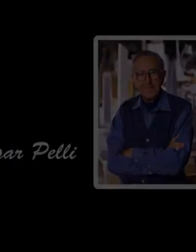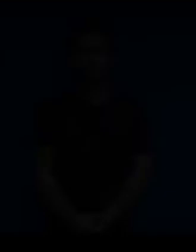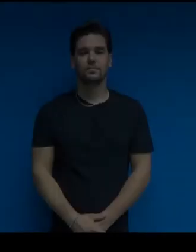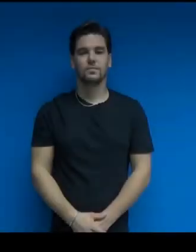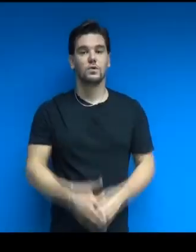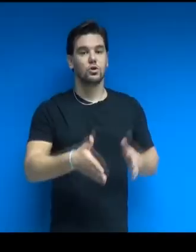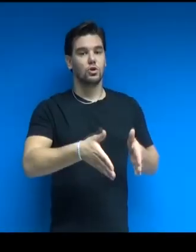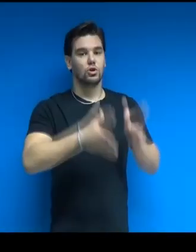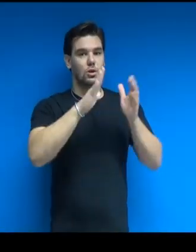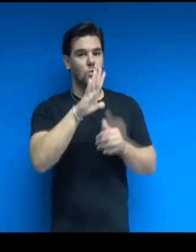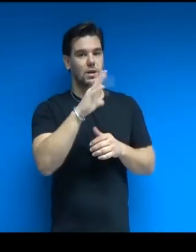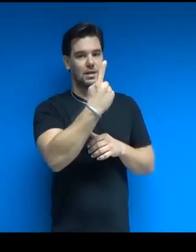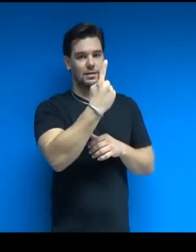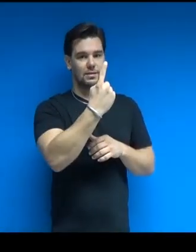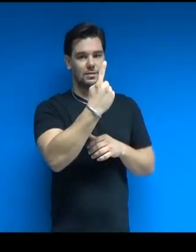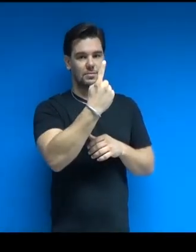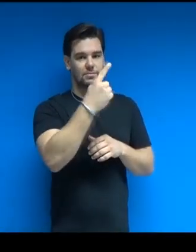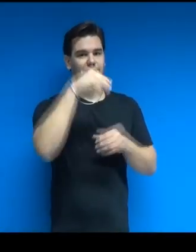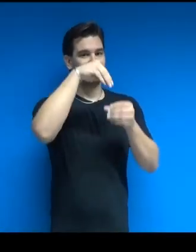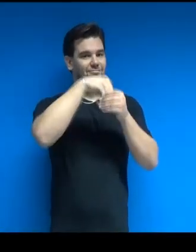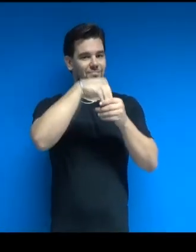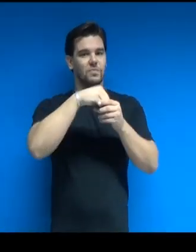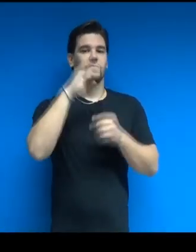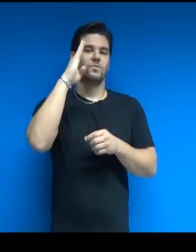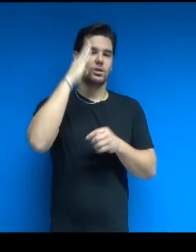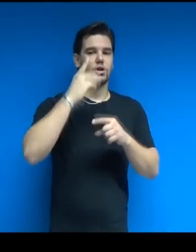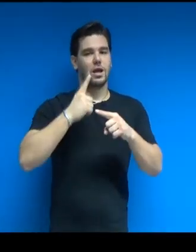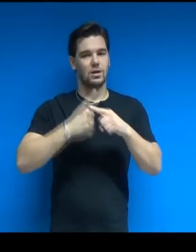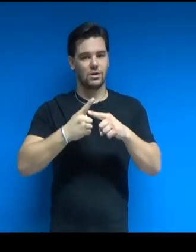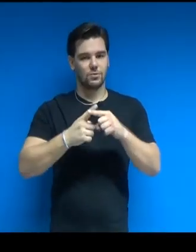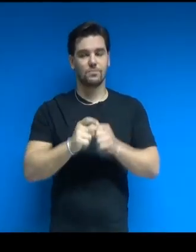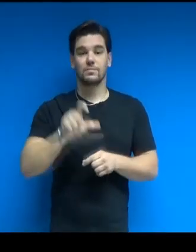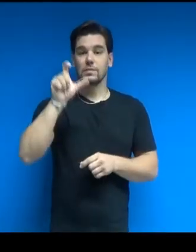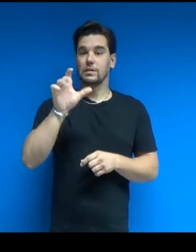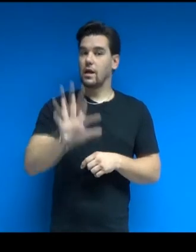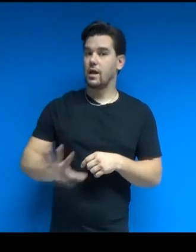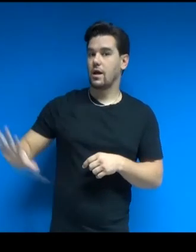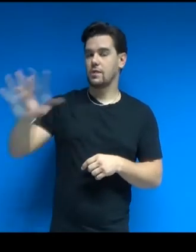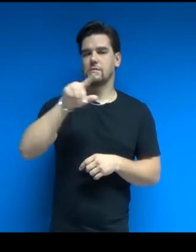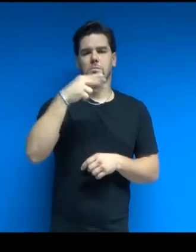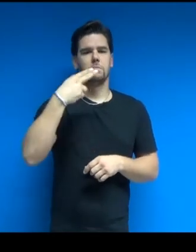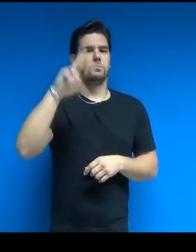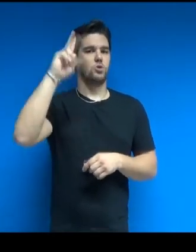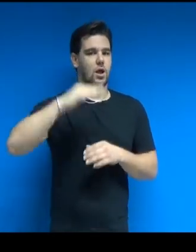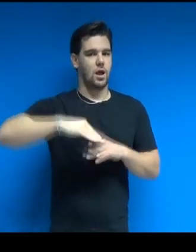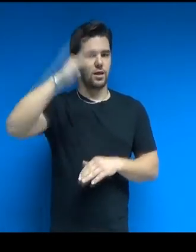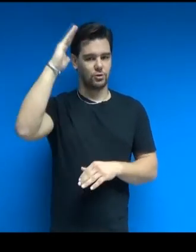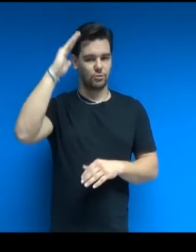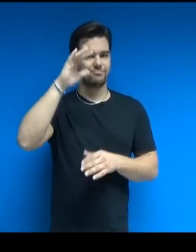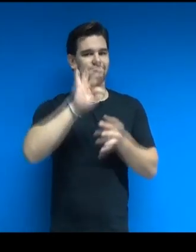La torre Unicredit, realizzata in vetro e acciaio, è il grattacielo più alto